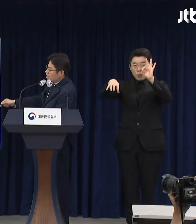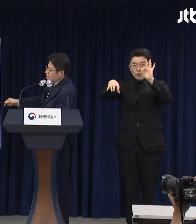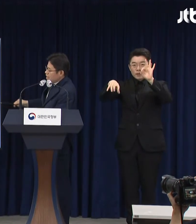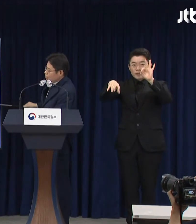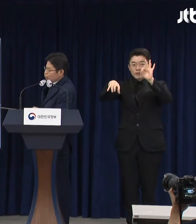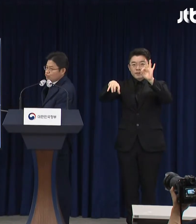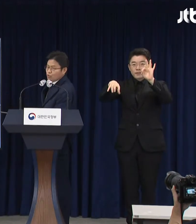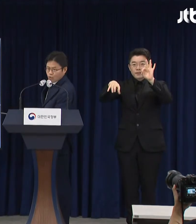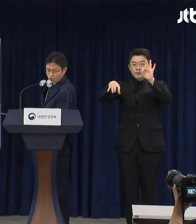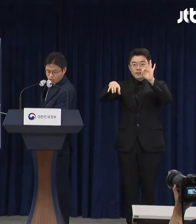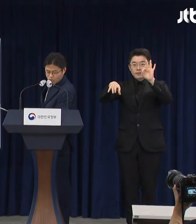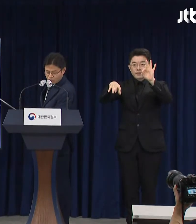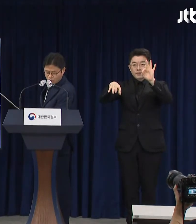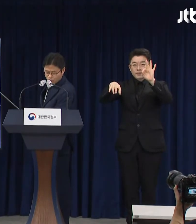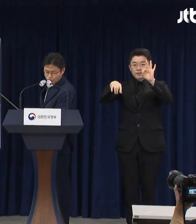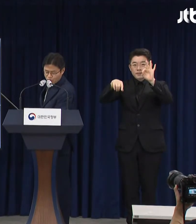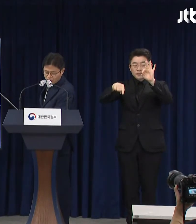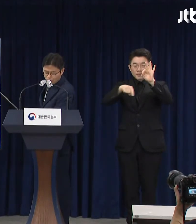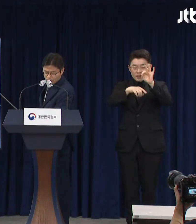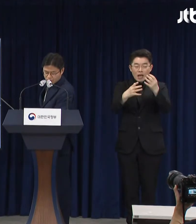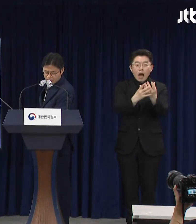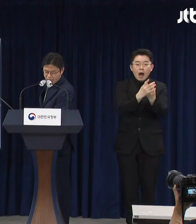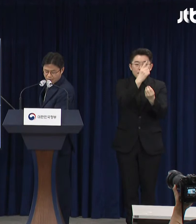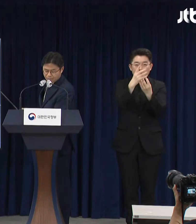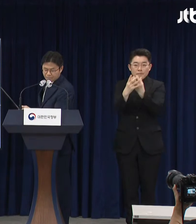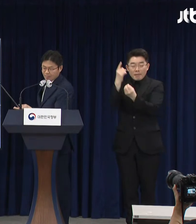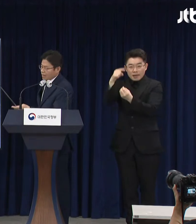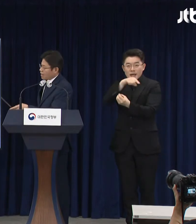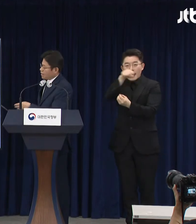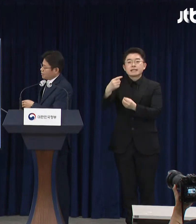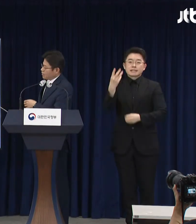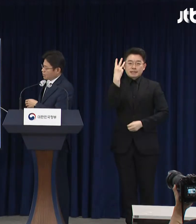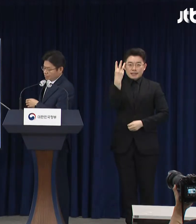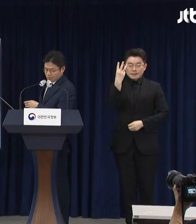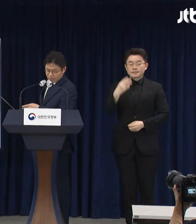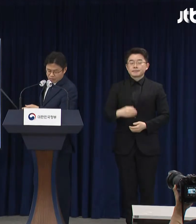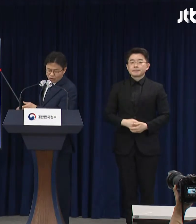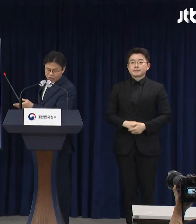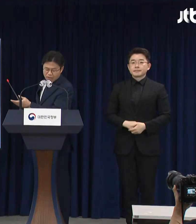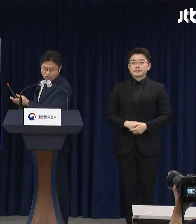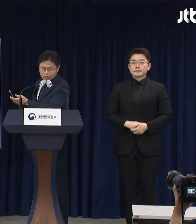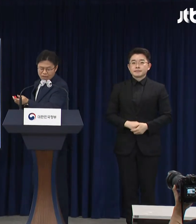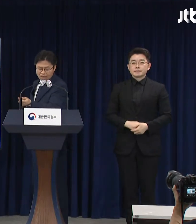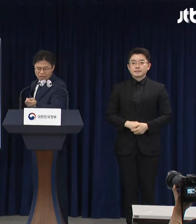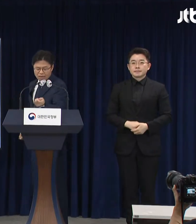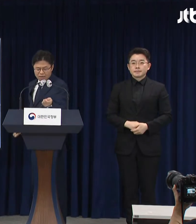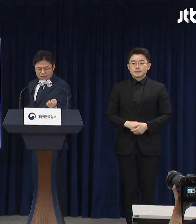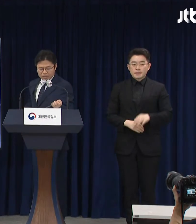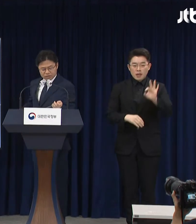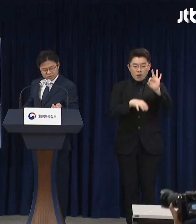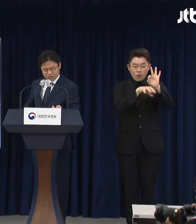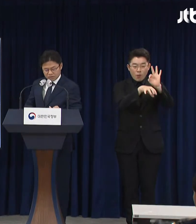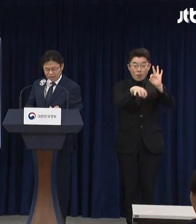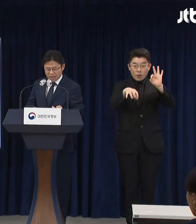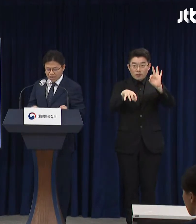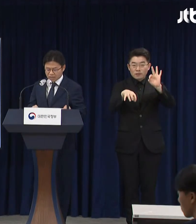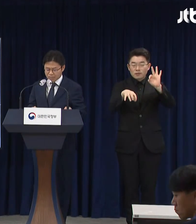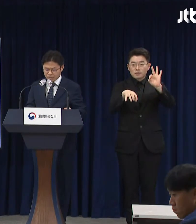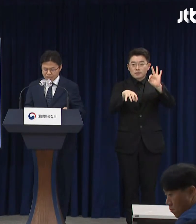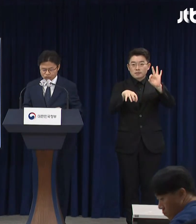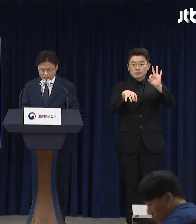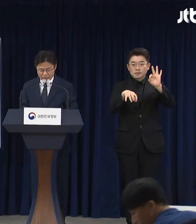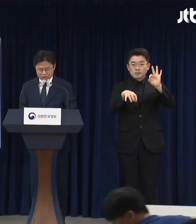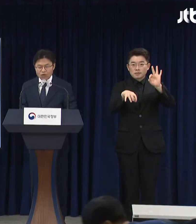3개의 군으로 운영을 하고 있습니다. 10개 중에 그